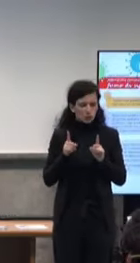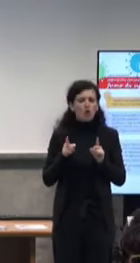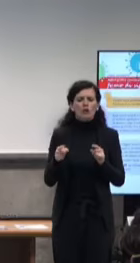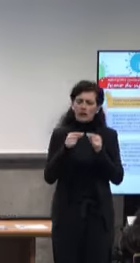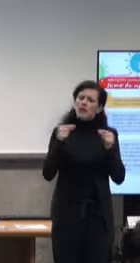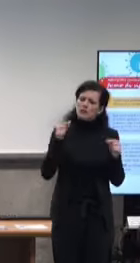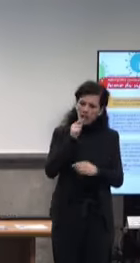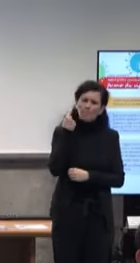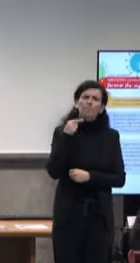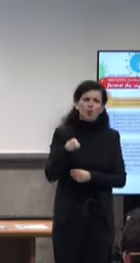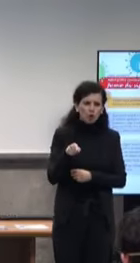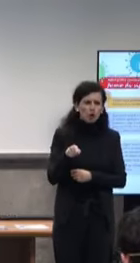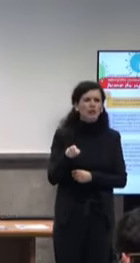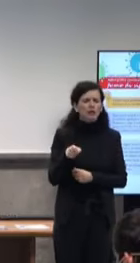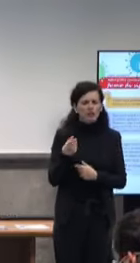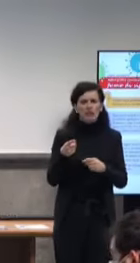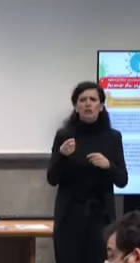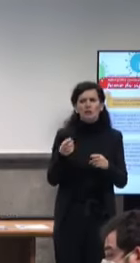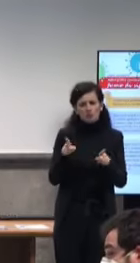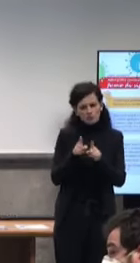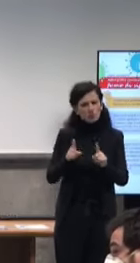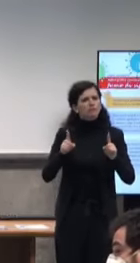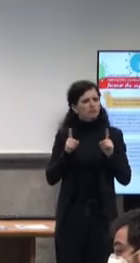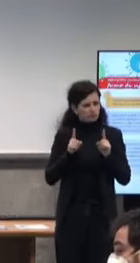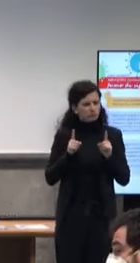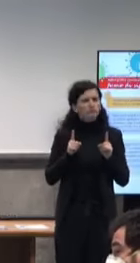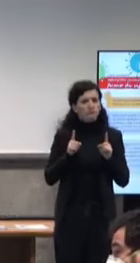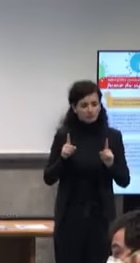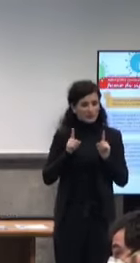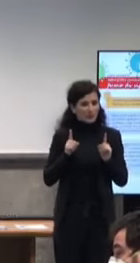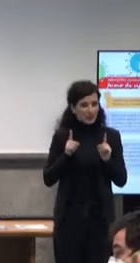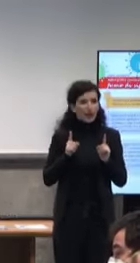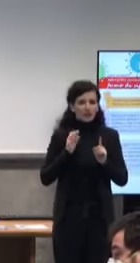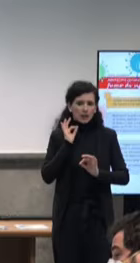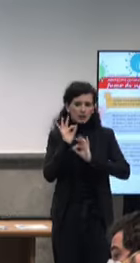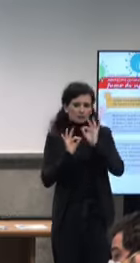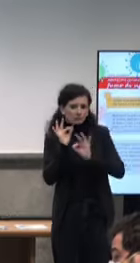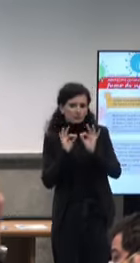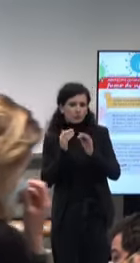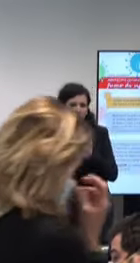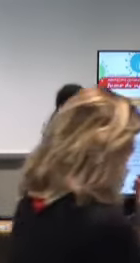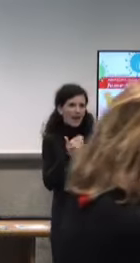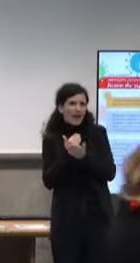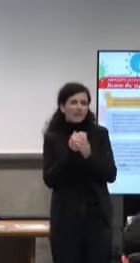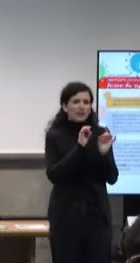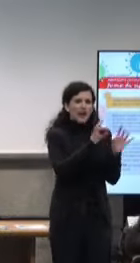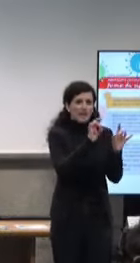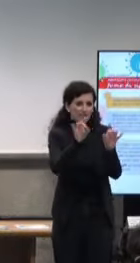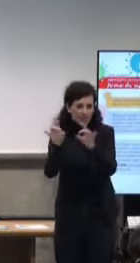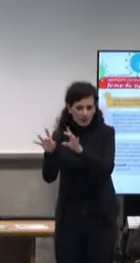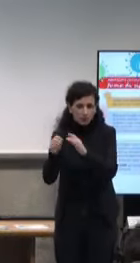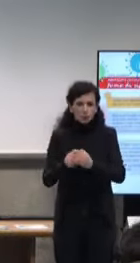un sistema sono una munizione per potersi difendere preventivamente dal virus ieri invece abbiamo